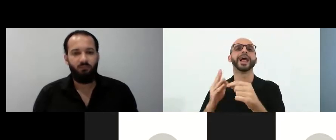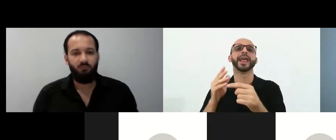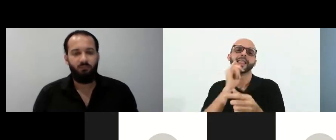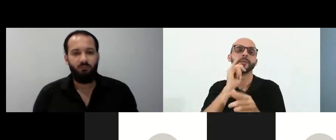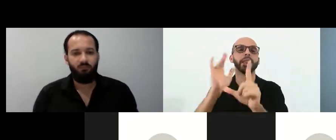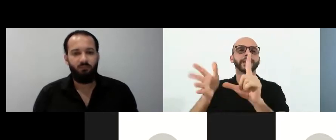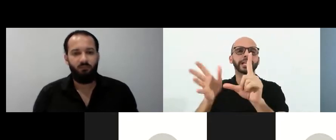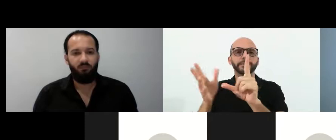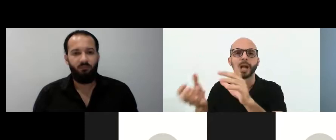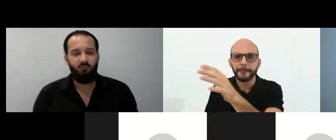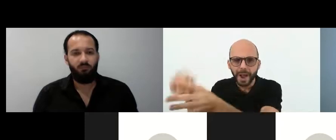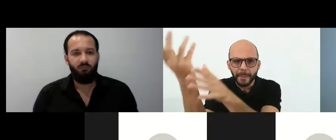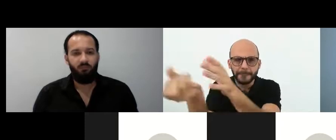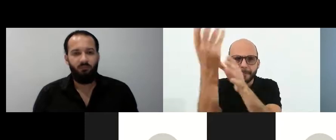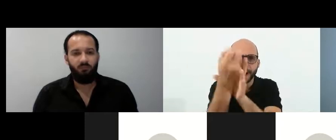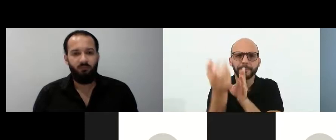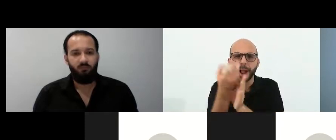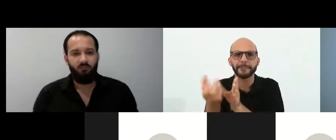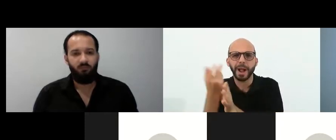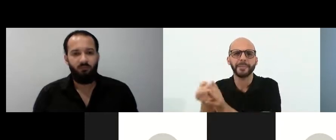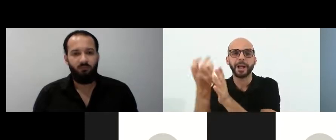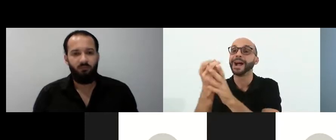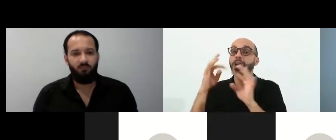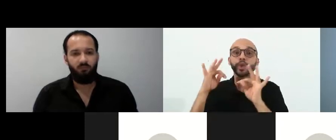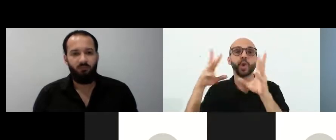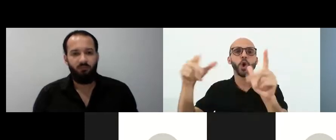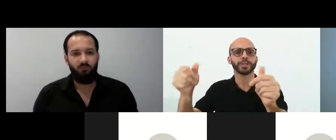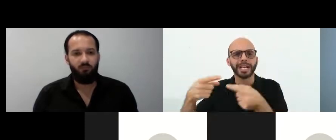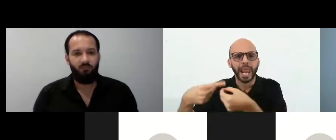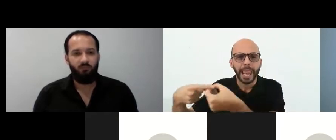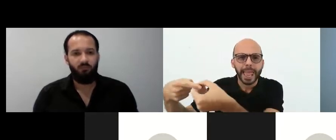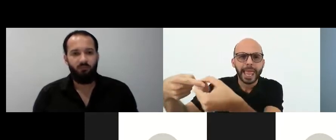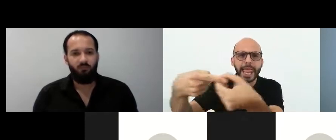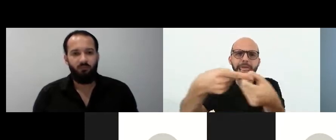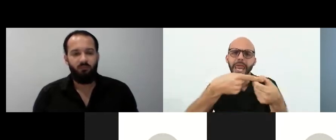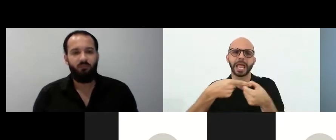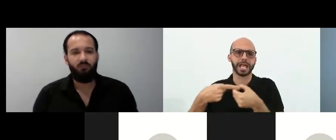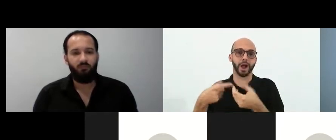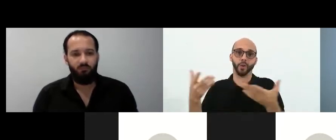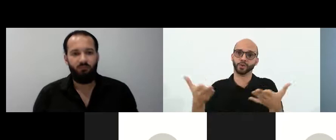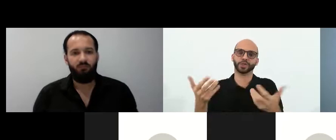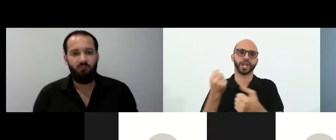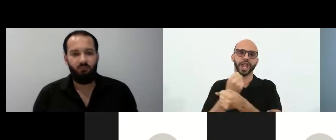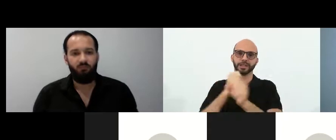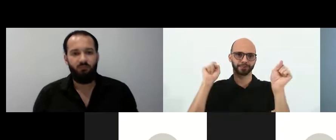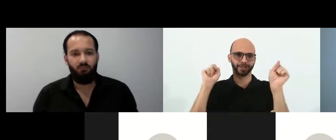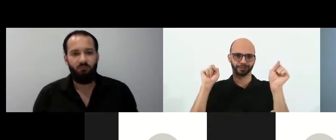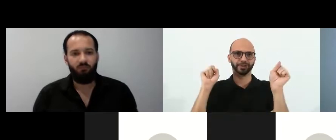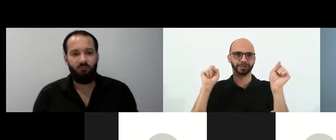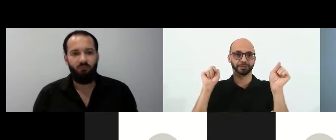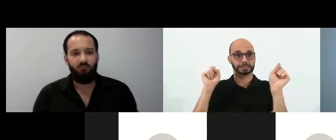verdadeiramente o Brasil, se tem a criação do Letras Libras, se houvesse em todos